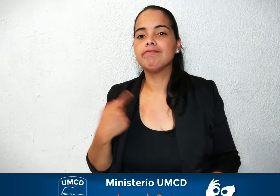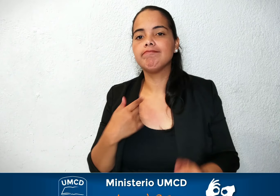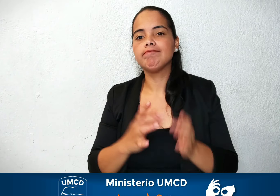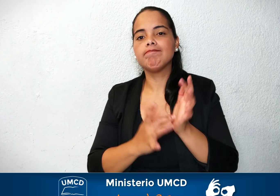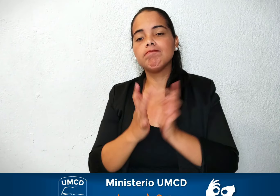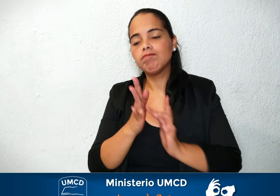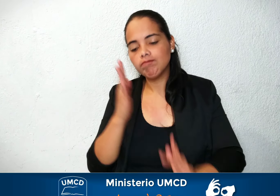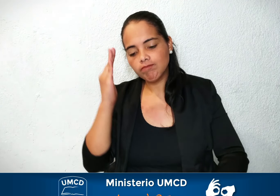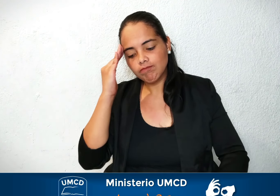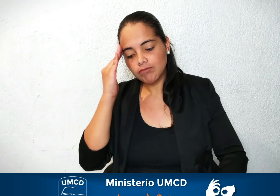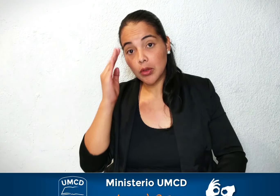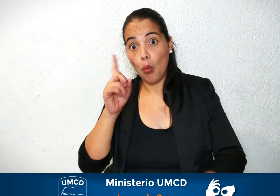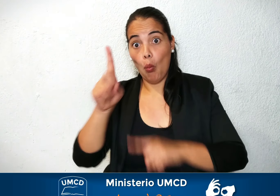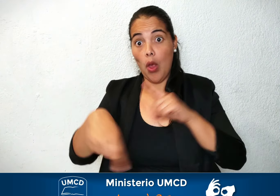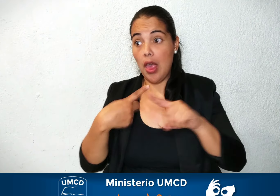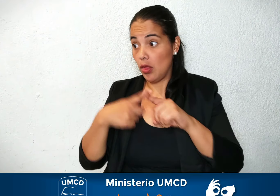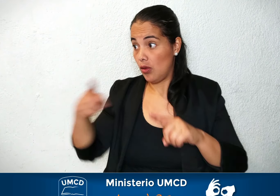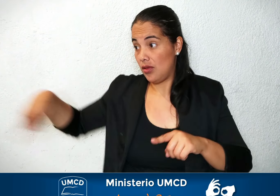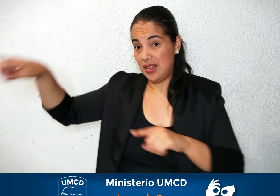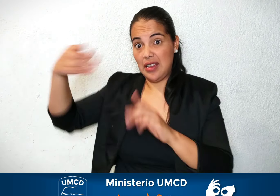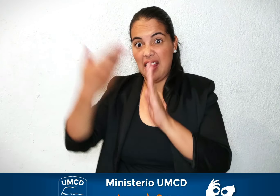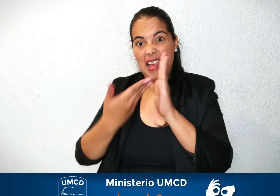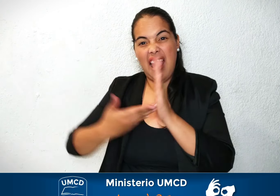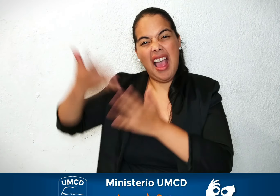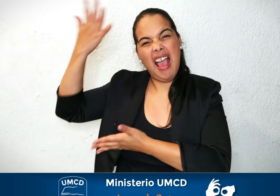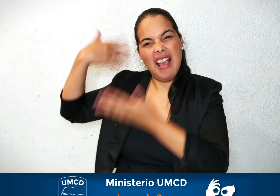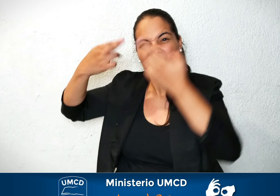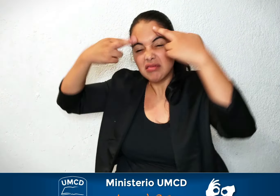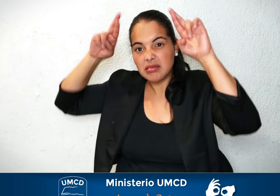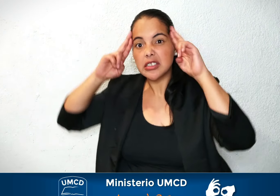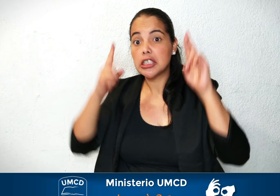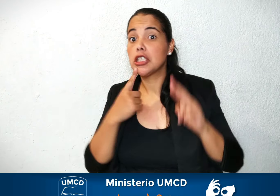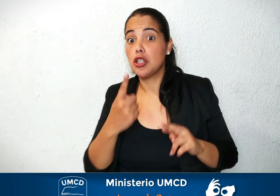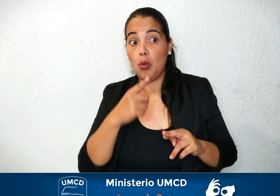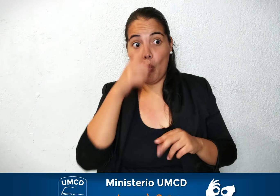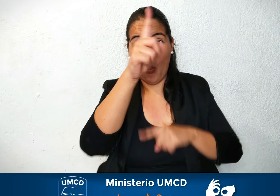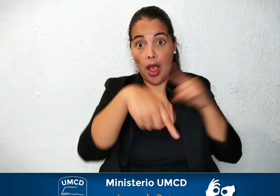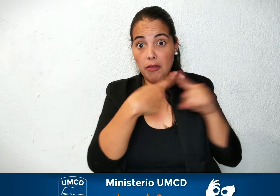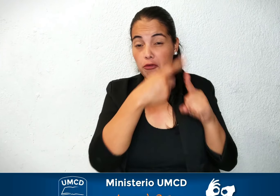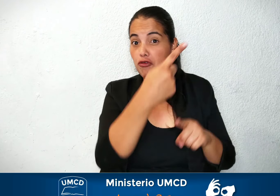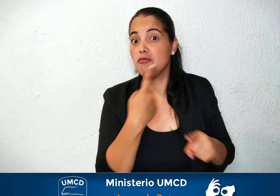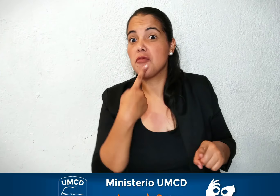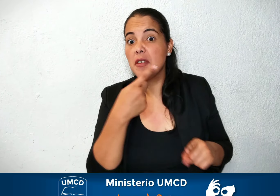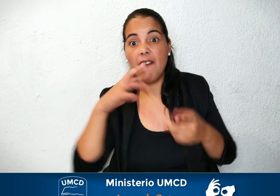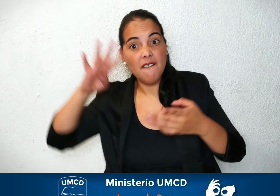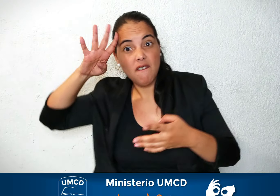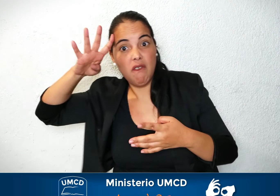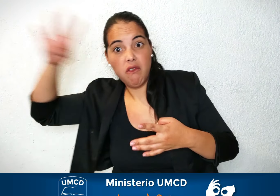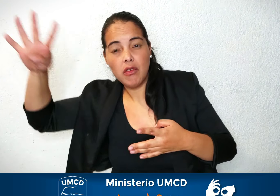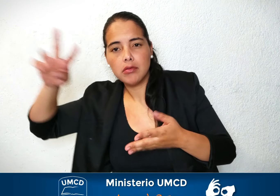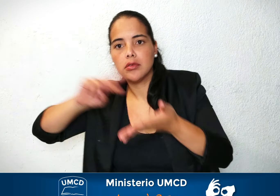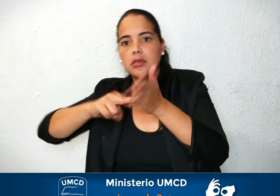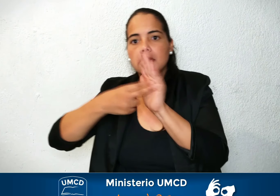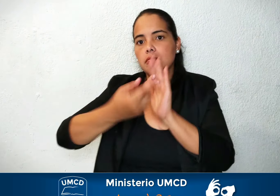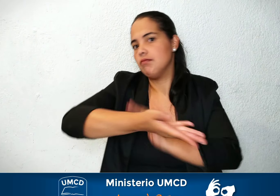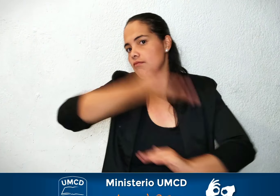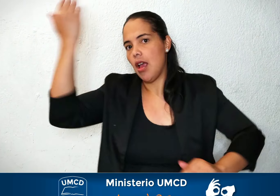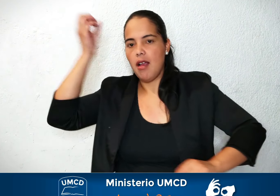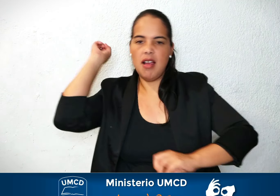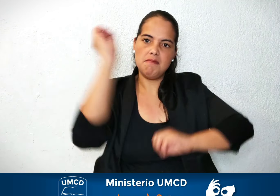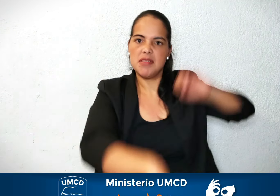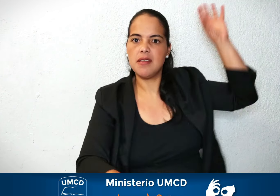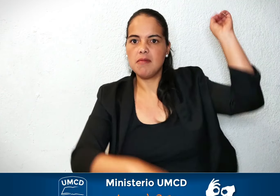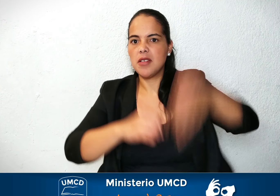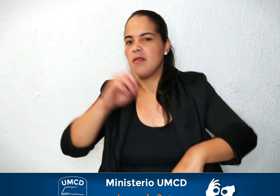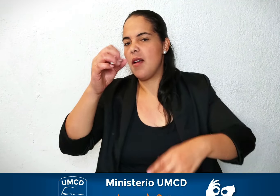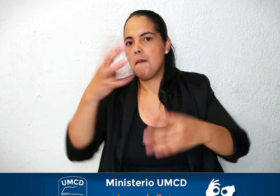Moisés, cada persona que hacía blasfemia como tal tenía que ser apedreado. Pero ellos no tenían la capacidad,